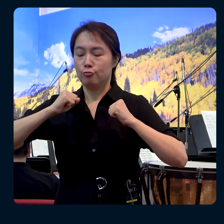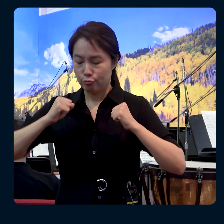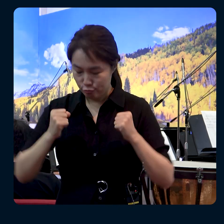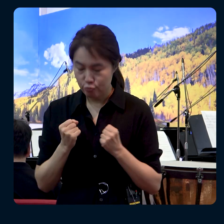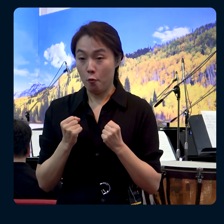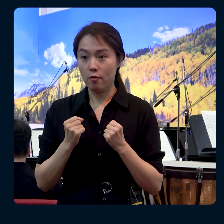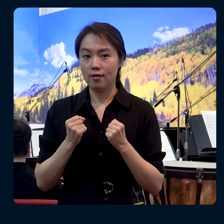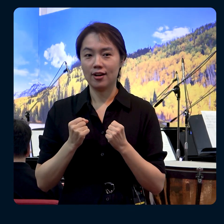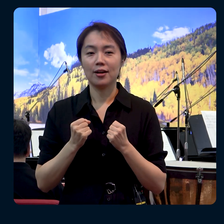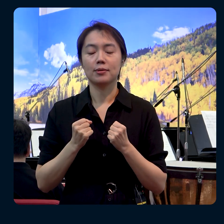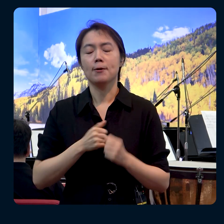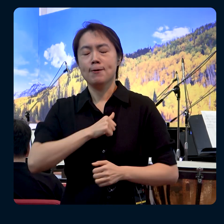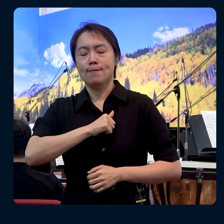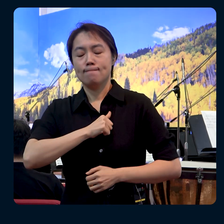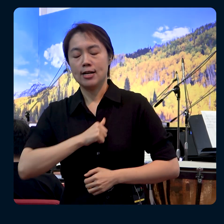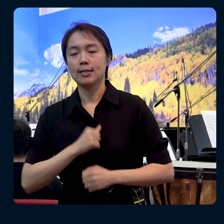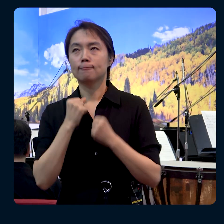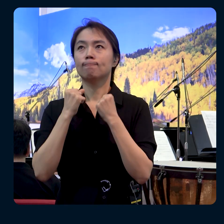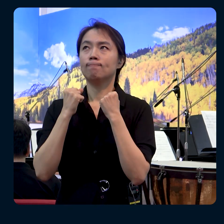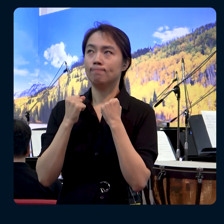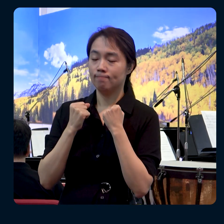발휘하면서 그 상황을 버텨냅니다.